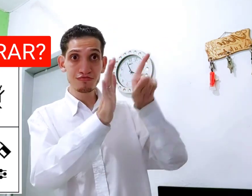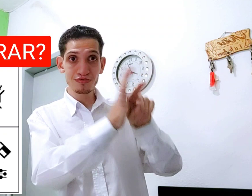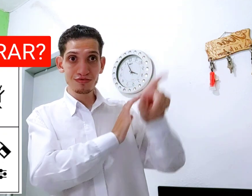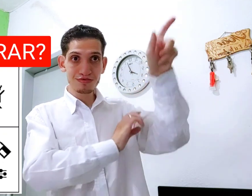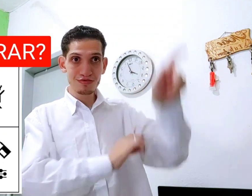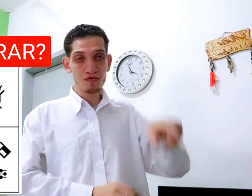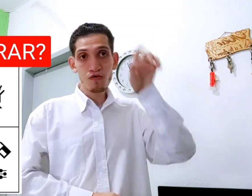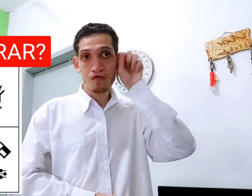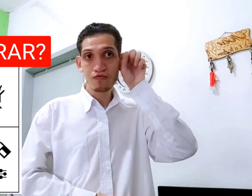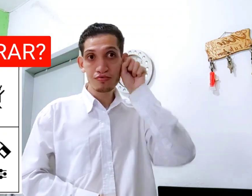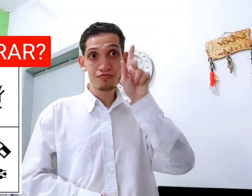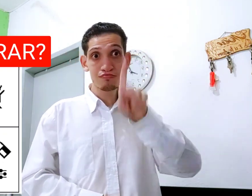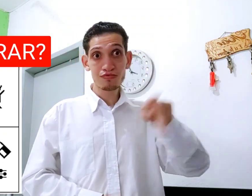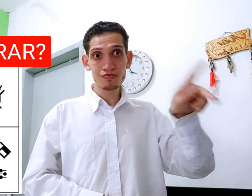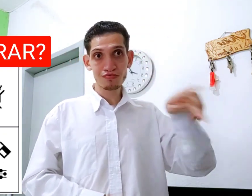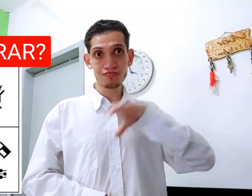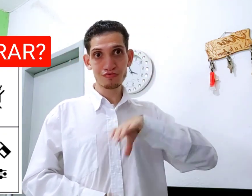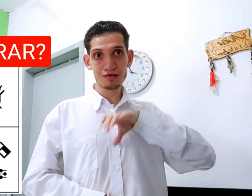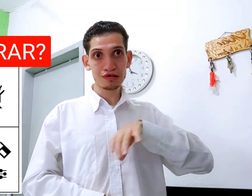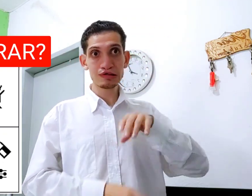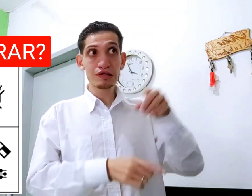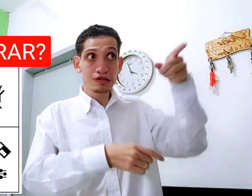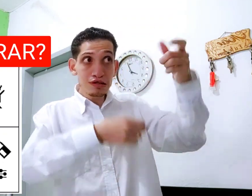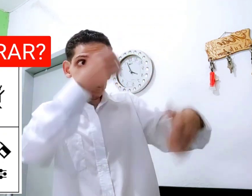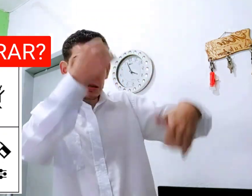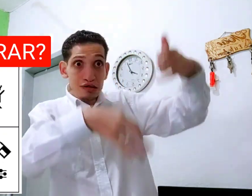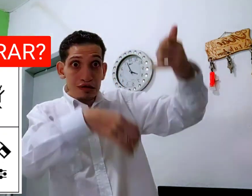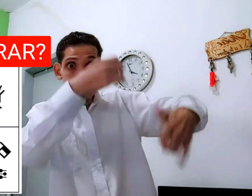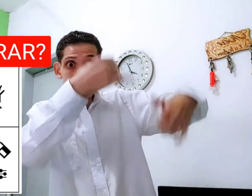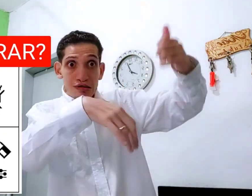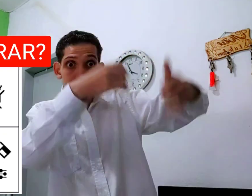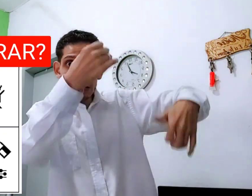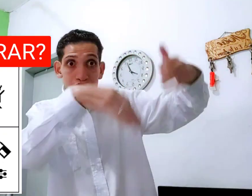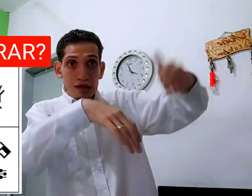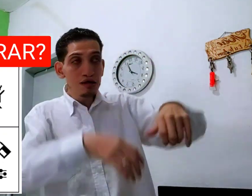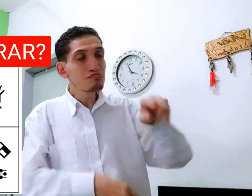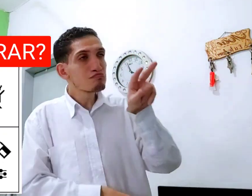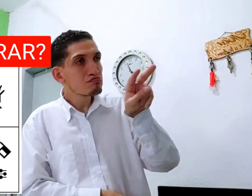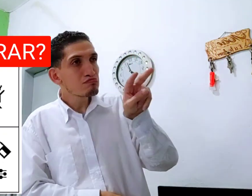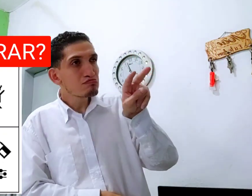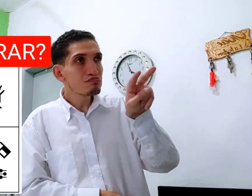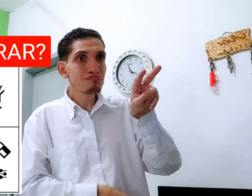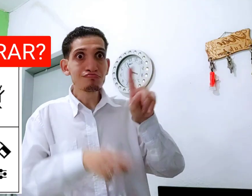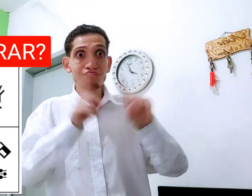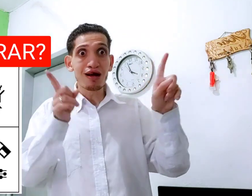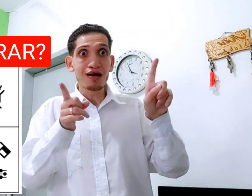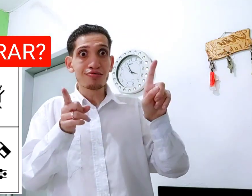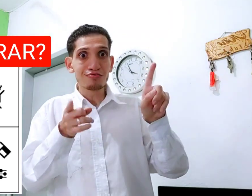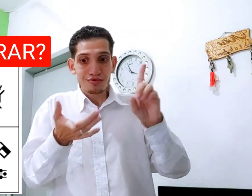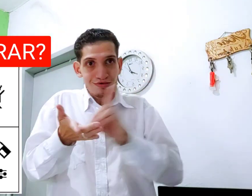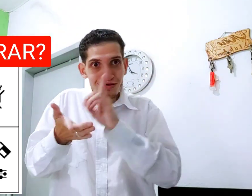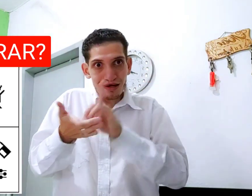tempo, eu comecei a perguntar pra professores ouvintes de português e através das explicações deles,